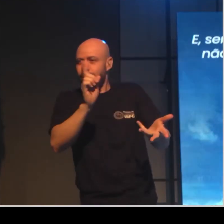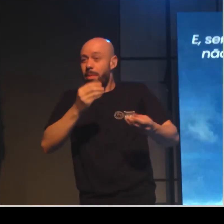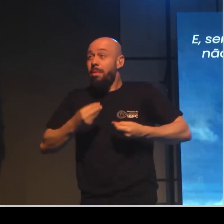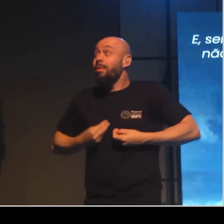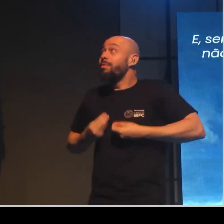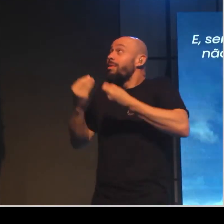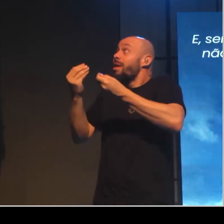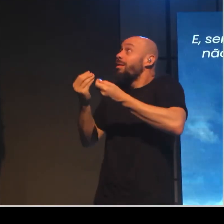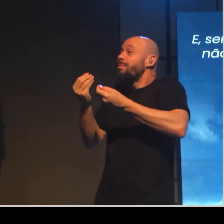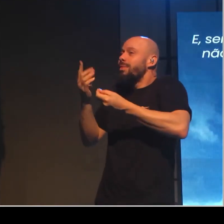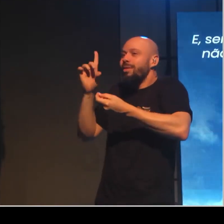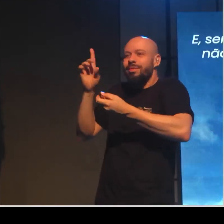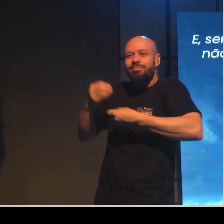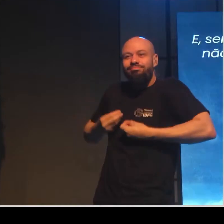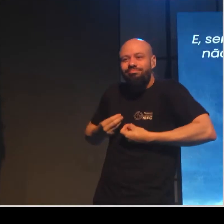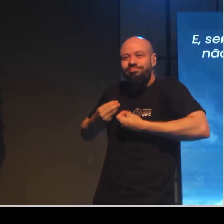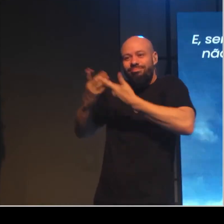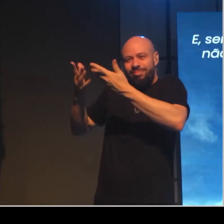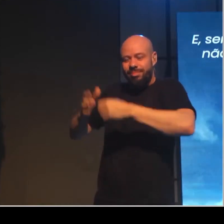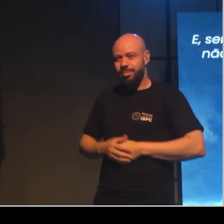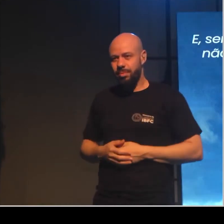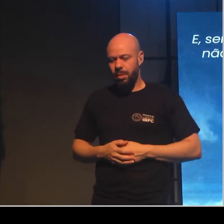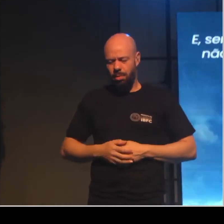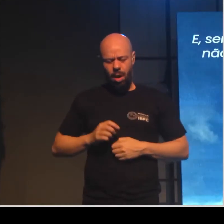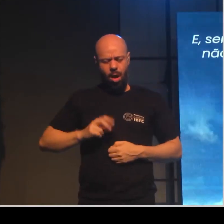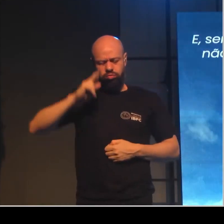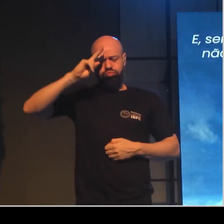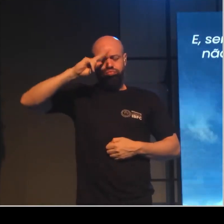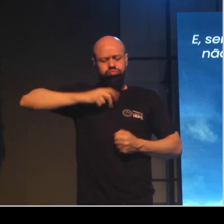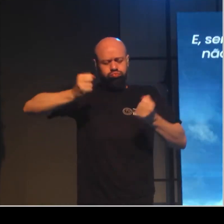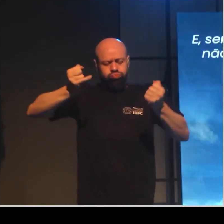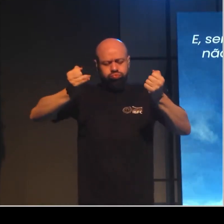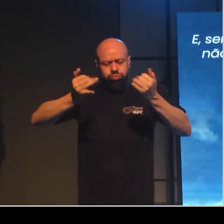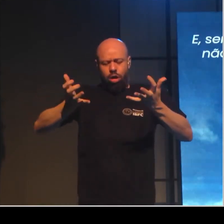si mesmo. Eu quero ser abençoado.